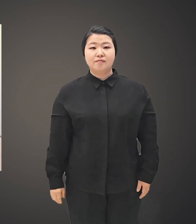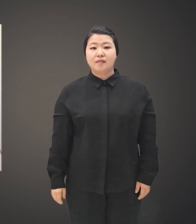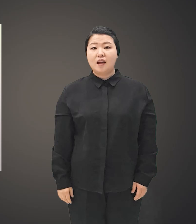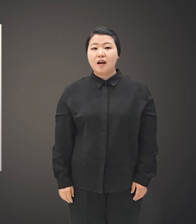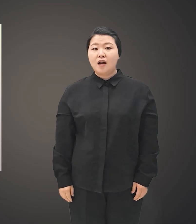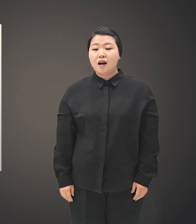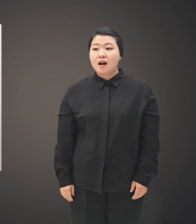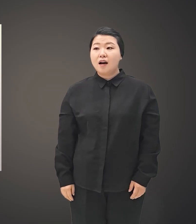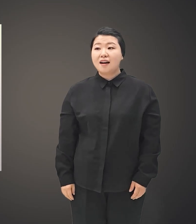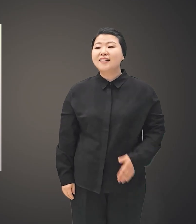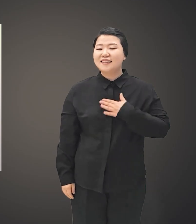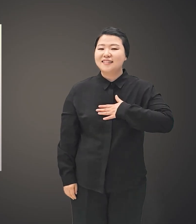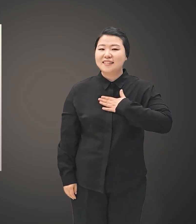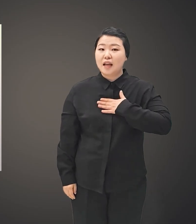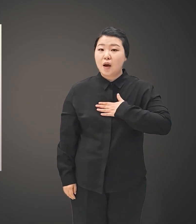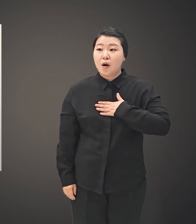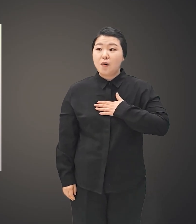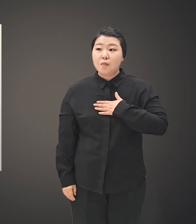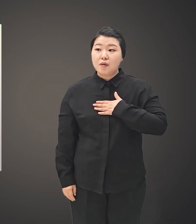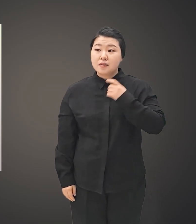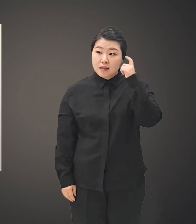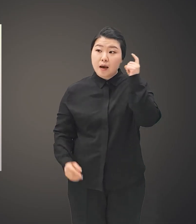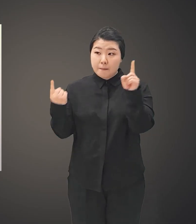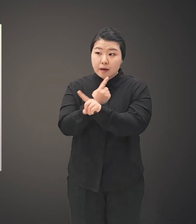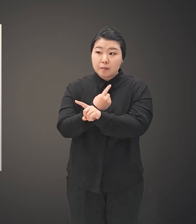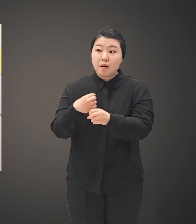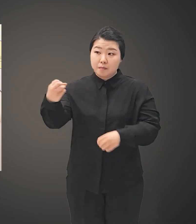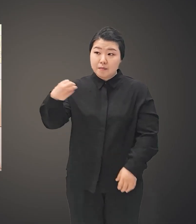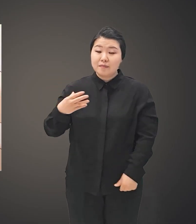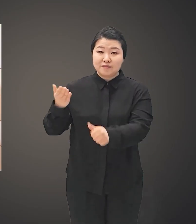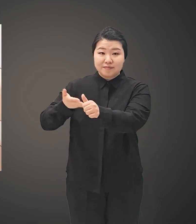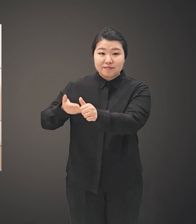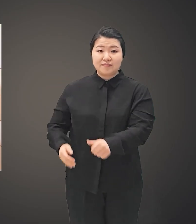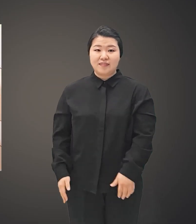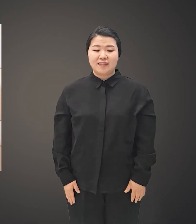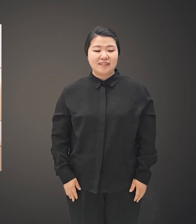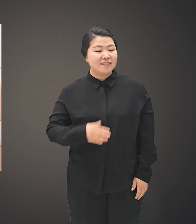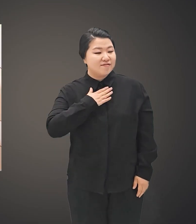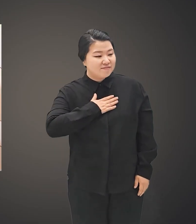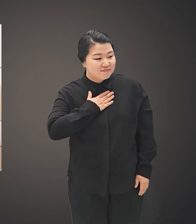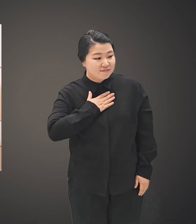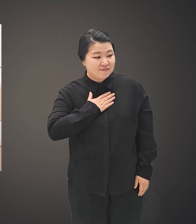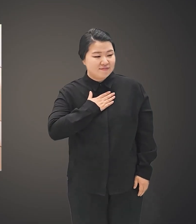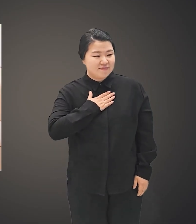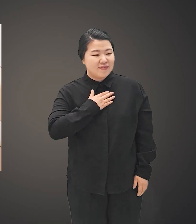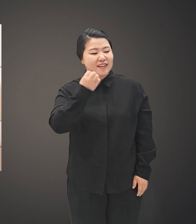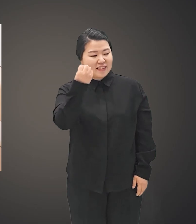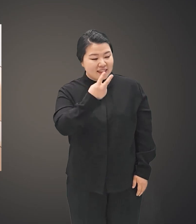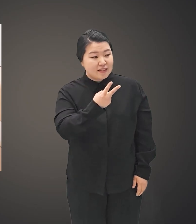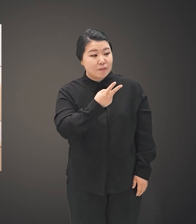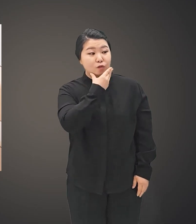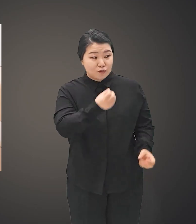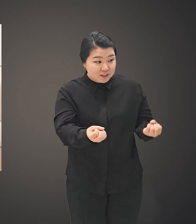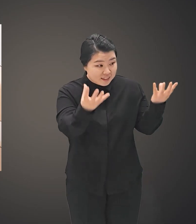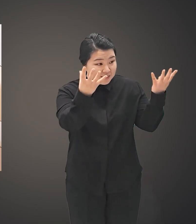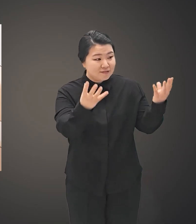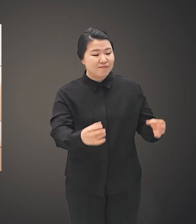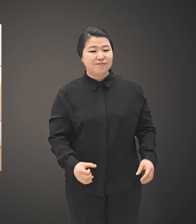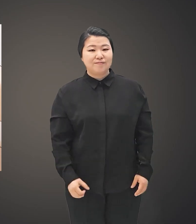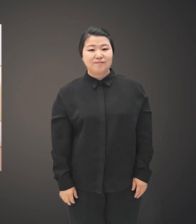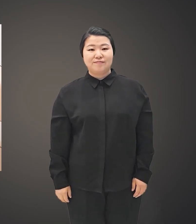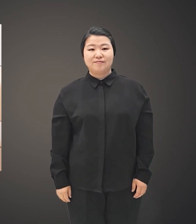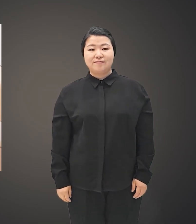마세요. 네, 나중에 마음 바뀌면 말해요. 그럴게요. 다시 한번